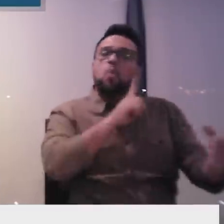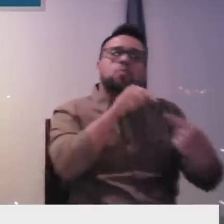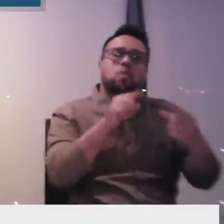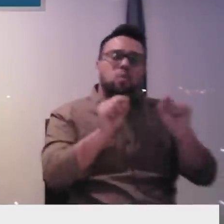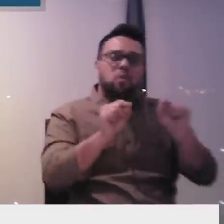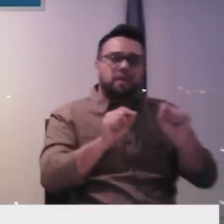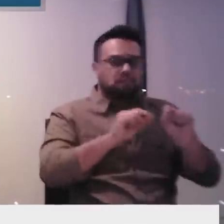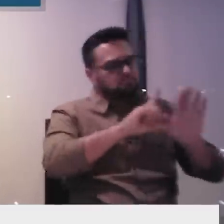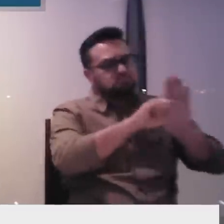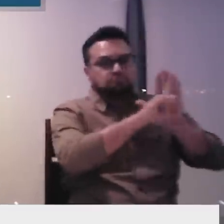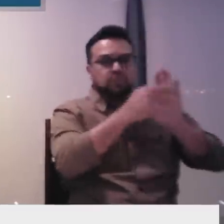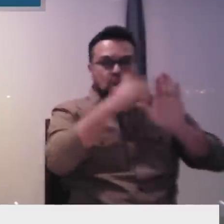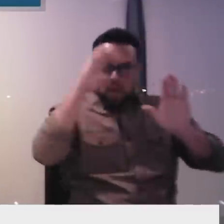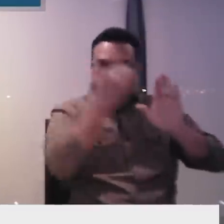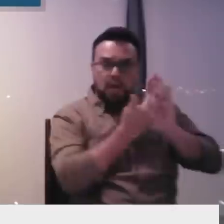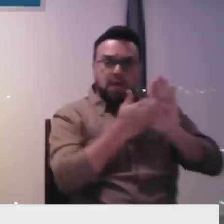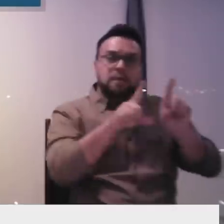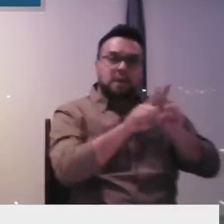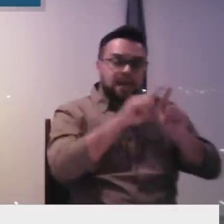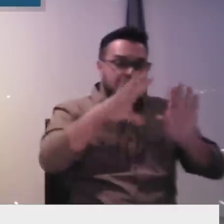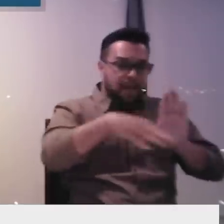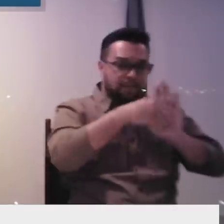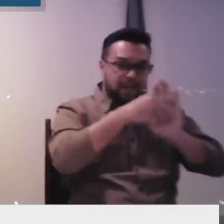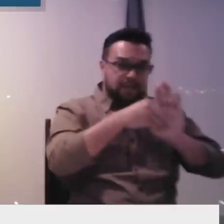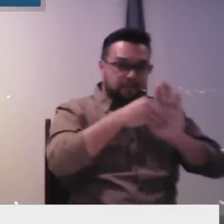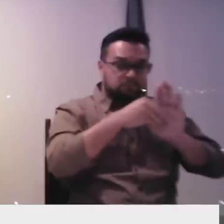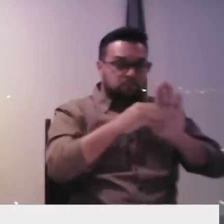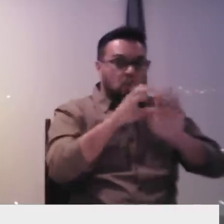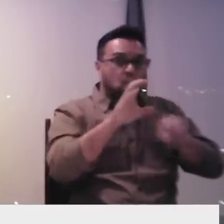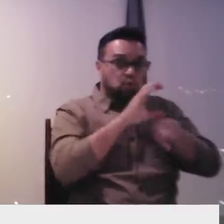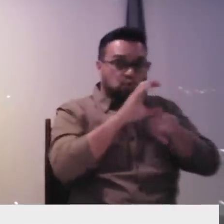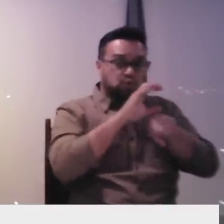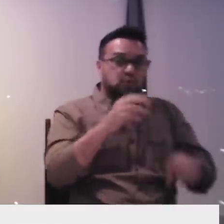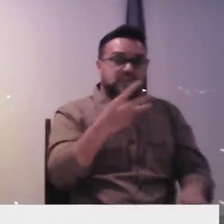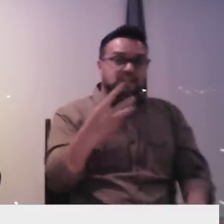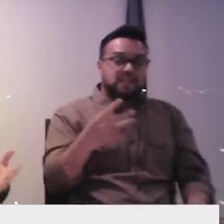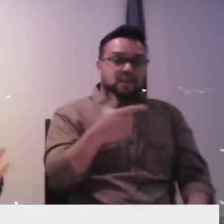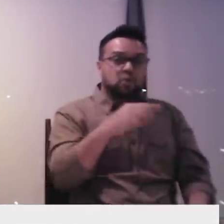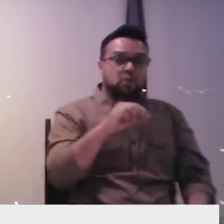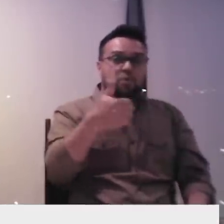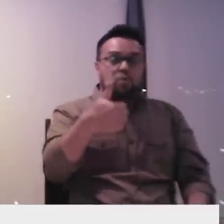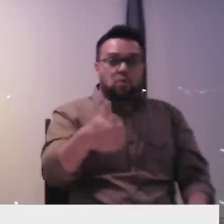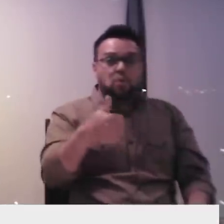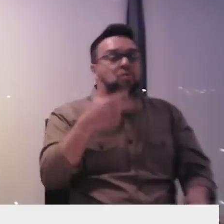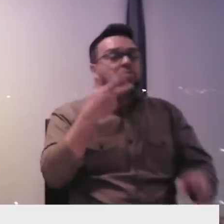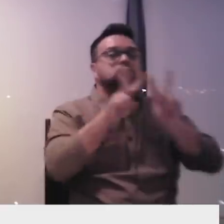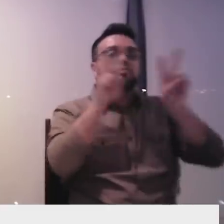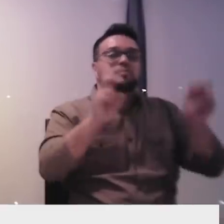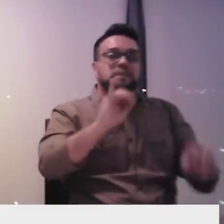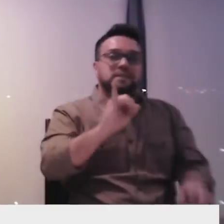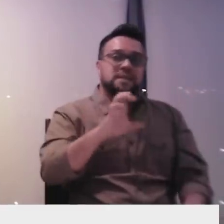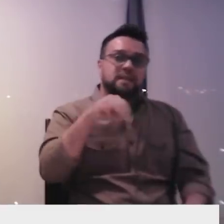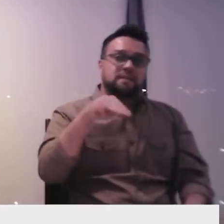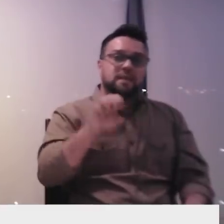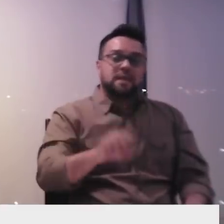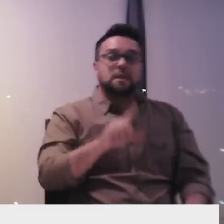regulamentar a emenda constitucional 33, tá? De 2001, que fala do ICMS, que tem que ser um